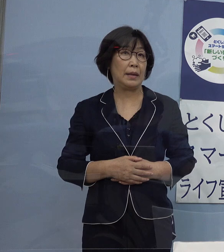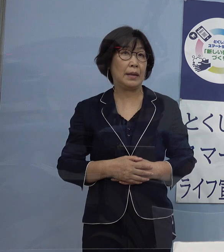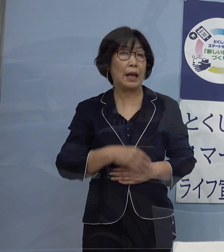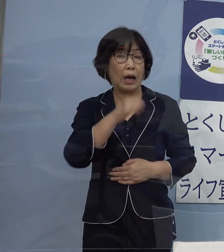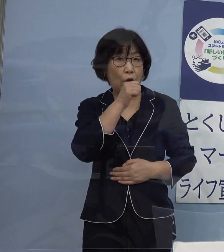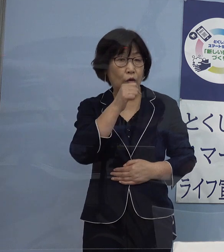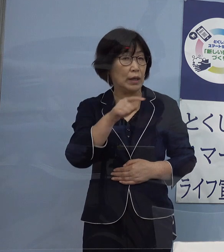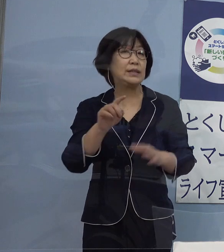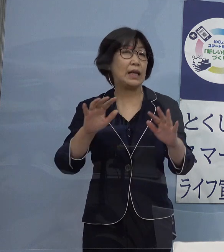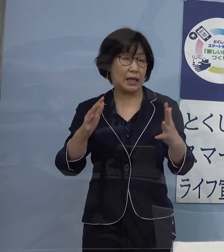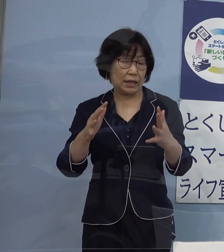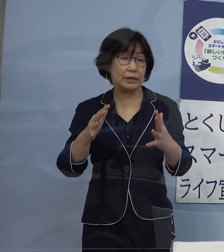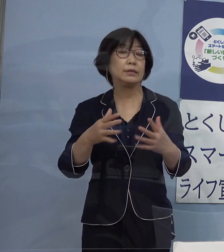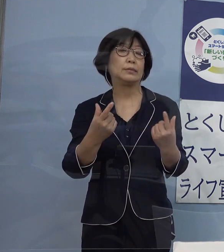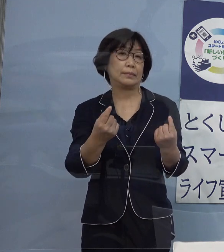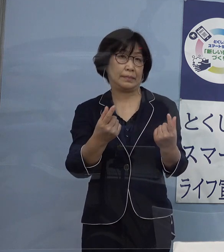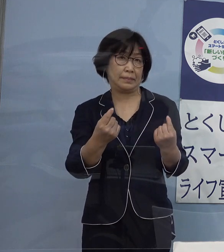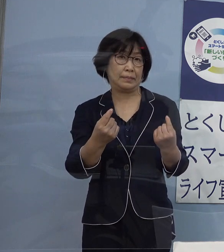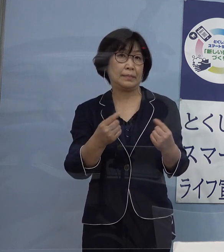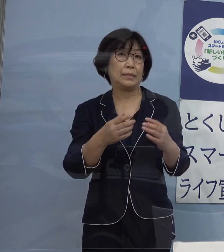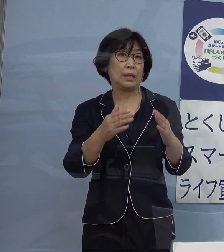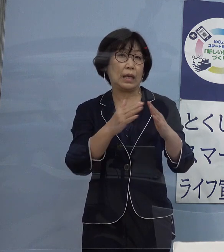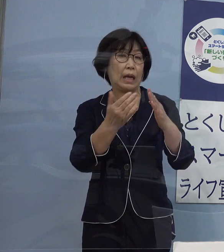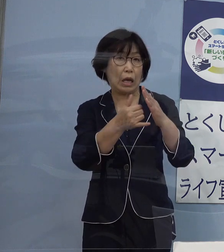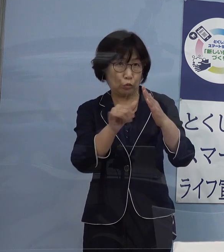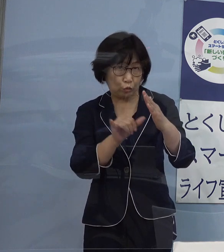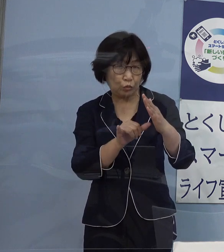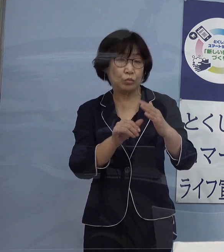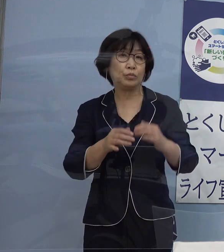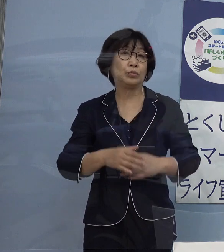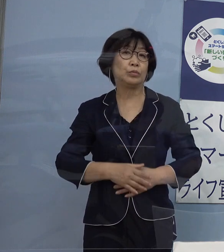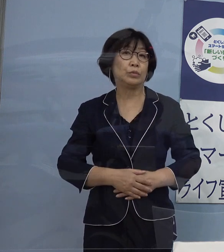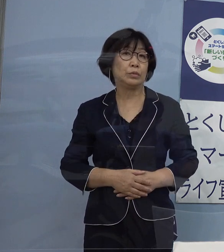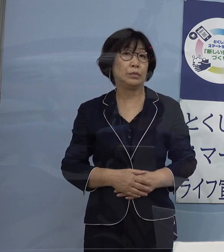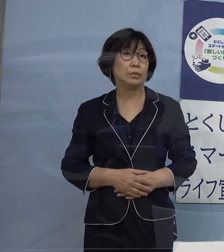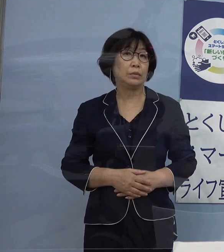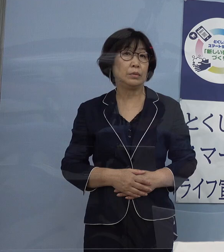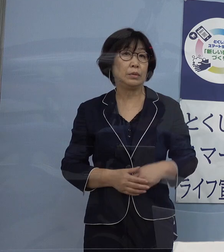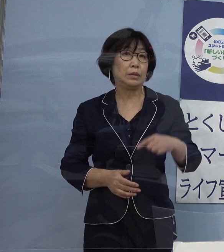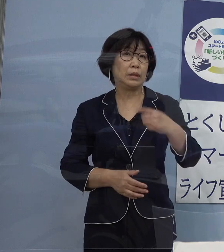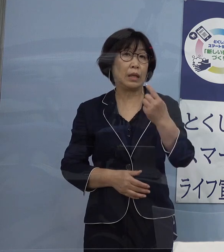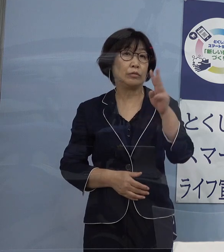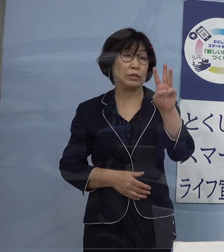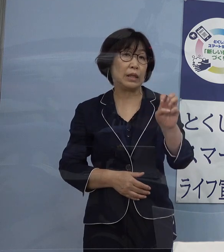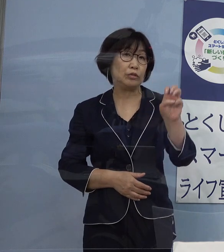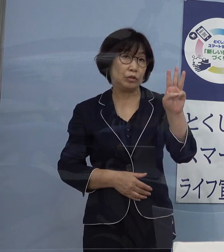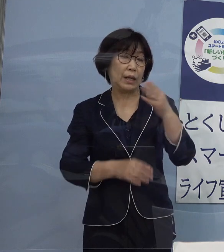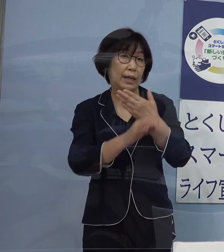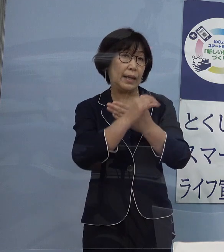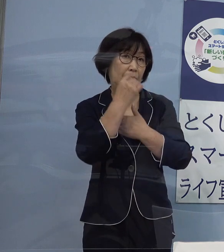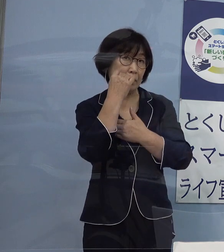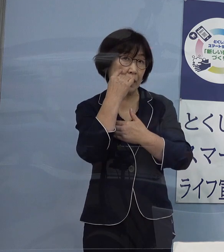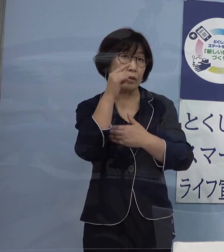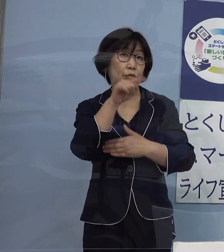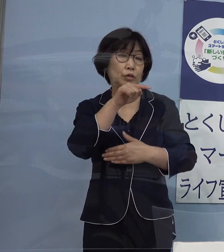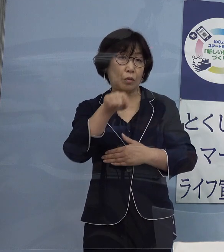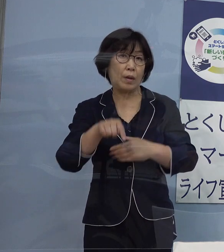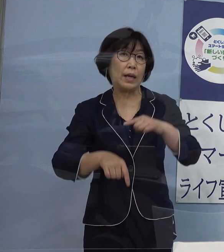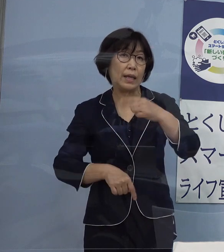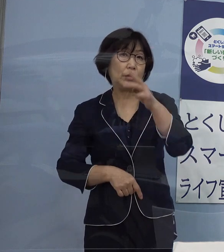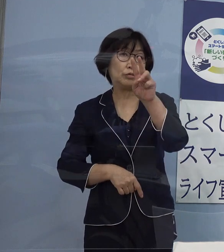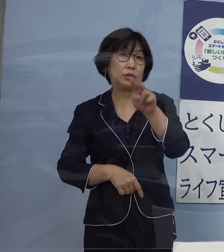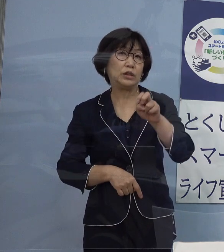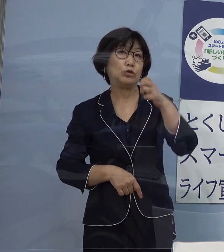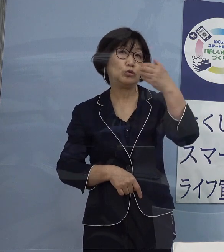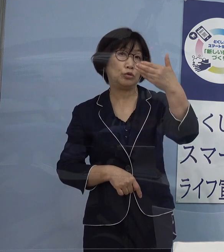っしゃらない方 ですか。はい、ご家族ということですね。 はい、33例目の方なんですけど、129例目の方